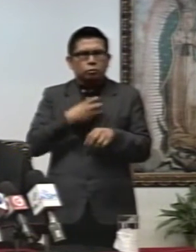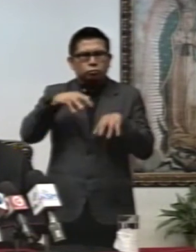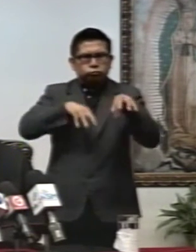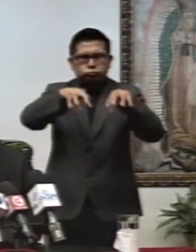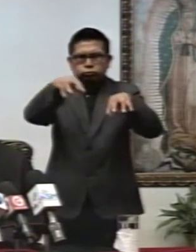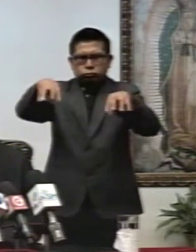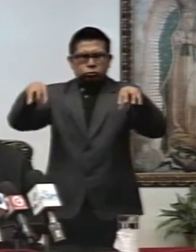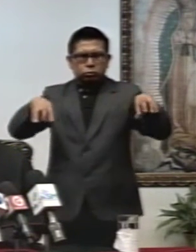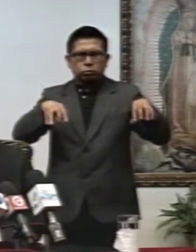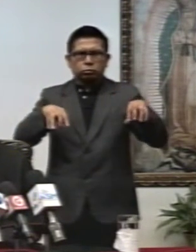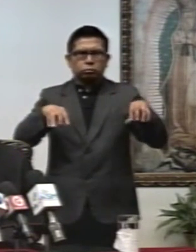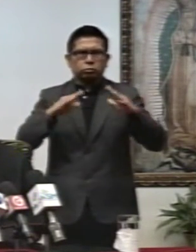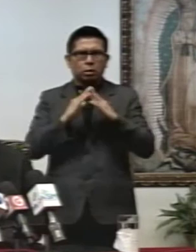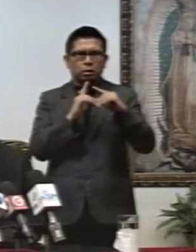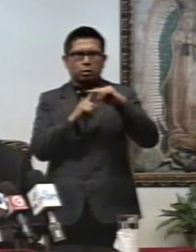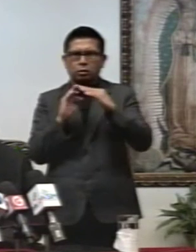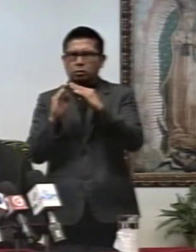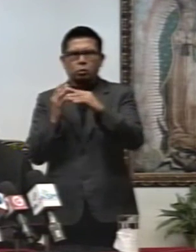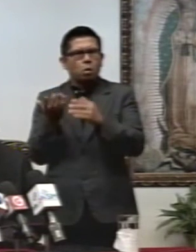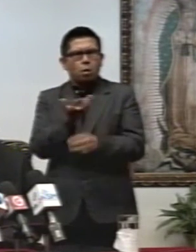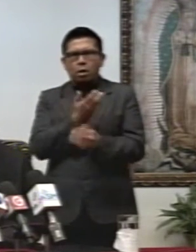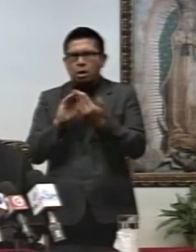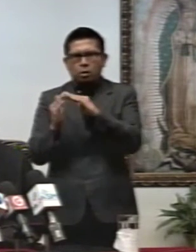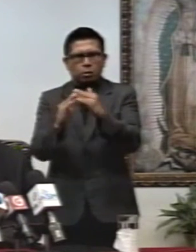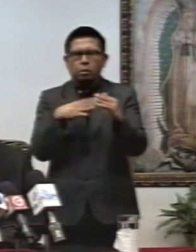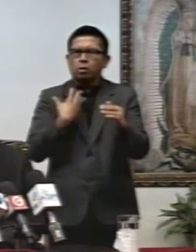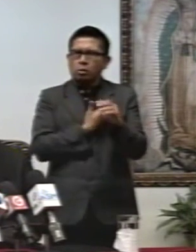cubiertas todas las comunidades